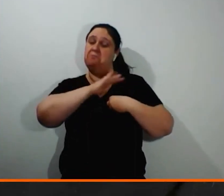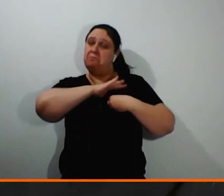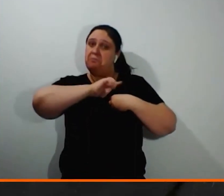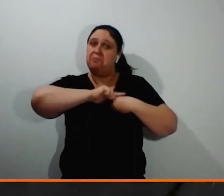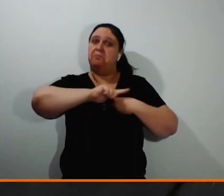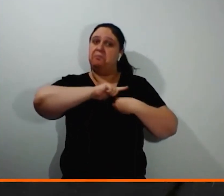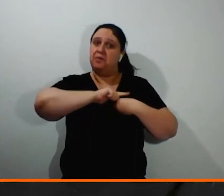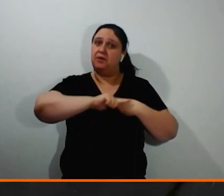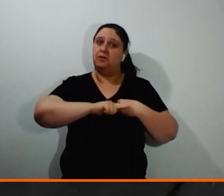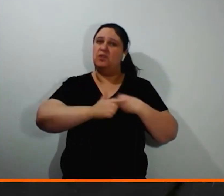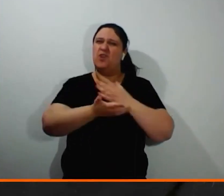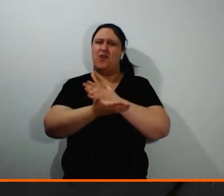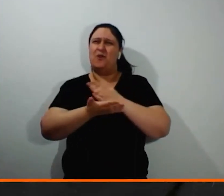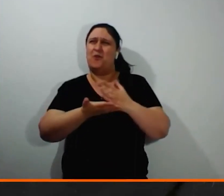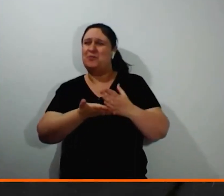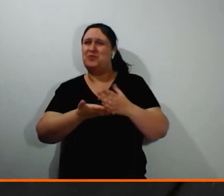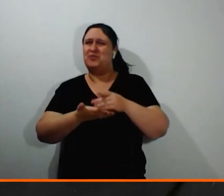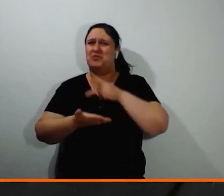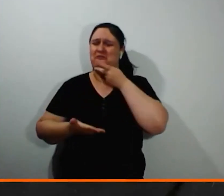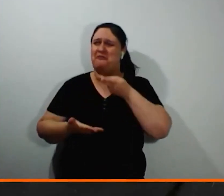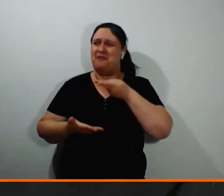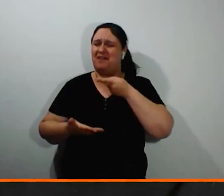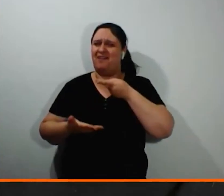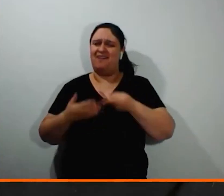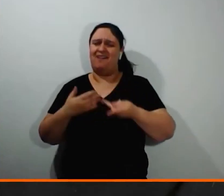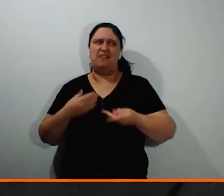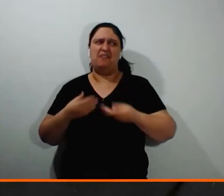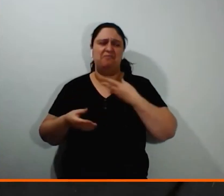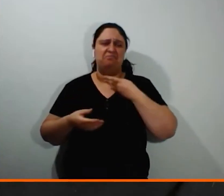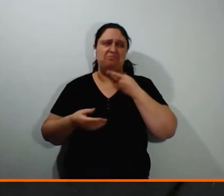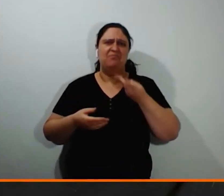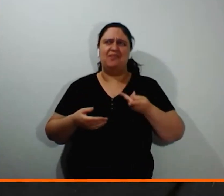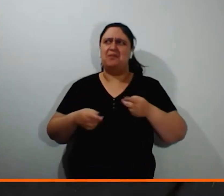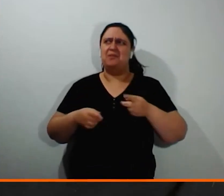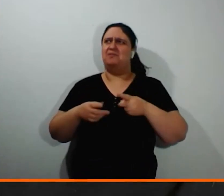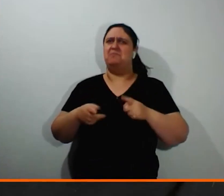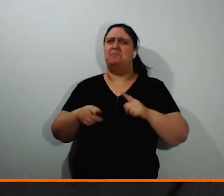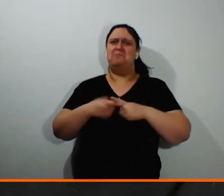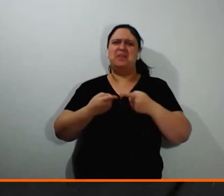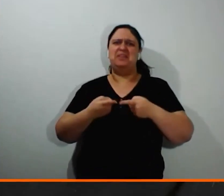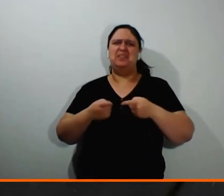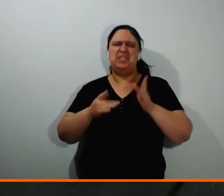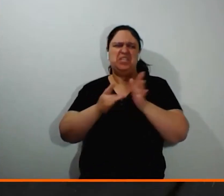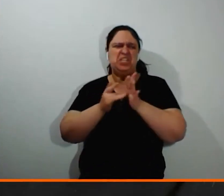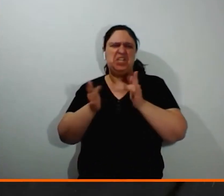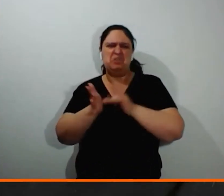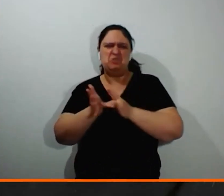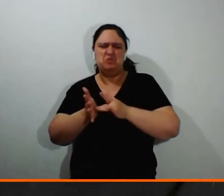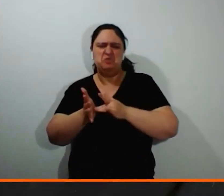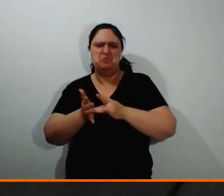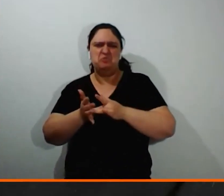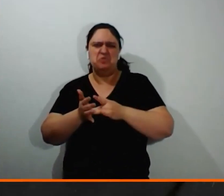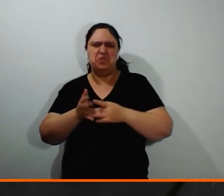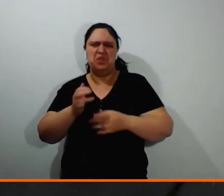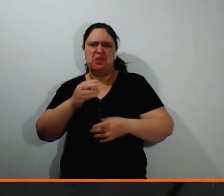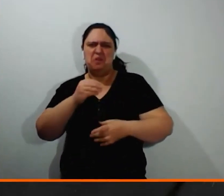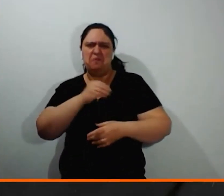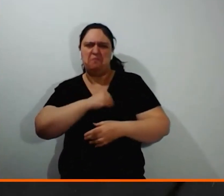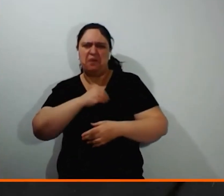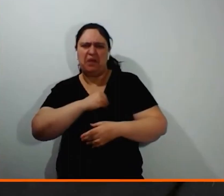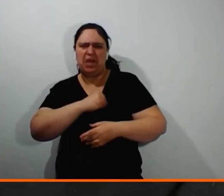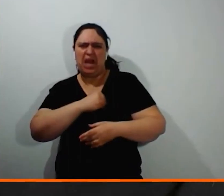zum no meio lá, dizendo: poxa, quem é ele para perdoar os pecados? Quem é ele? Qual